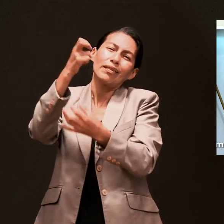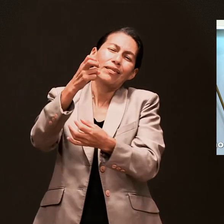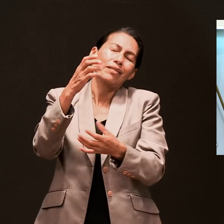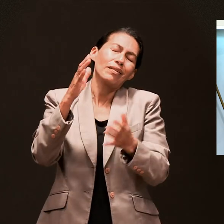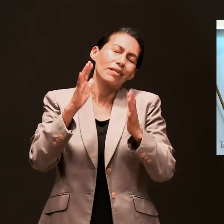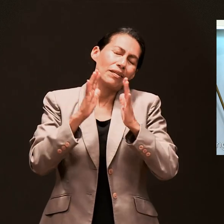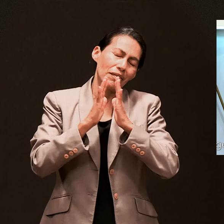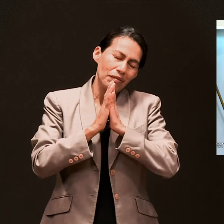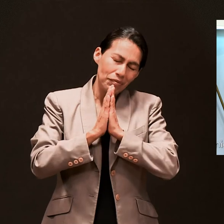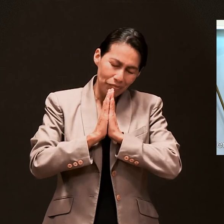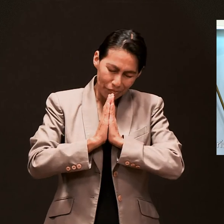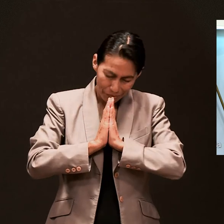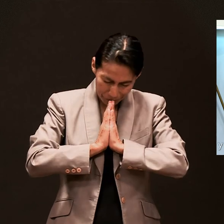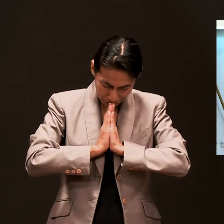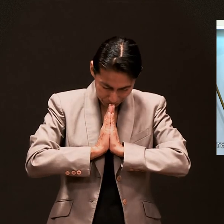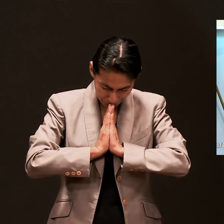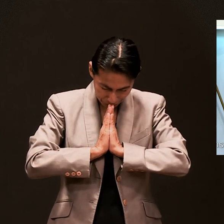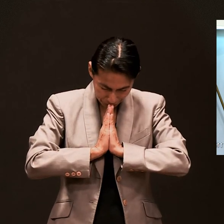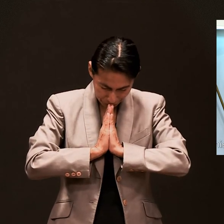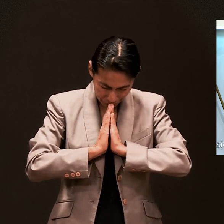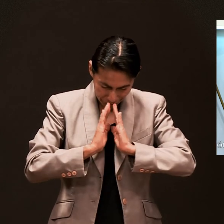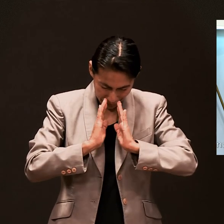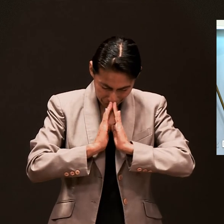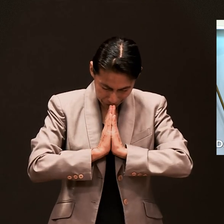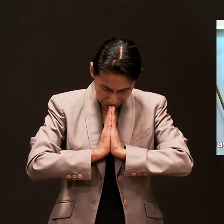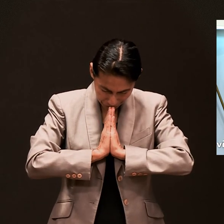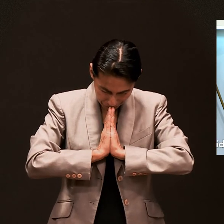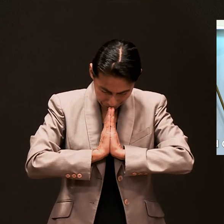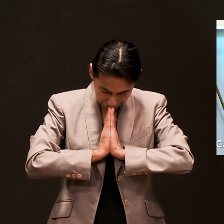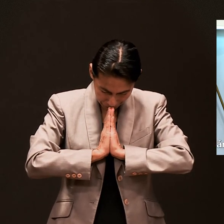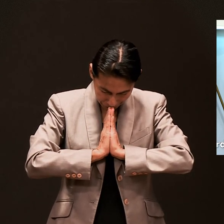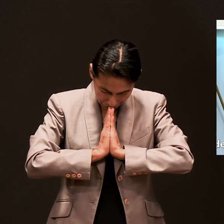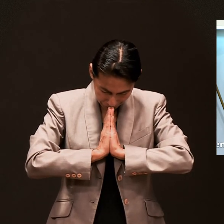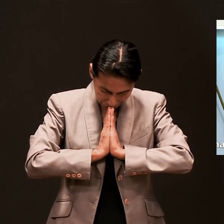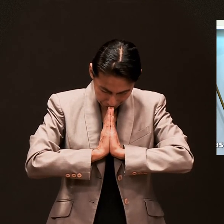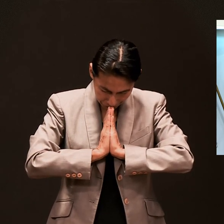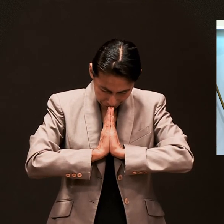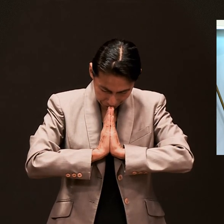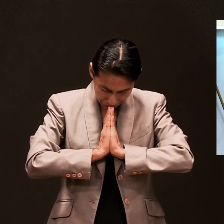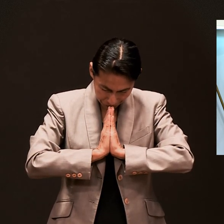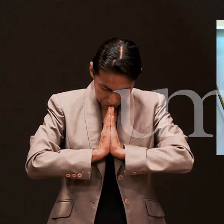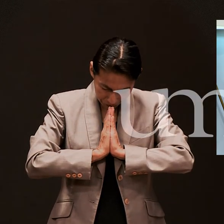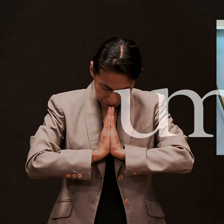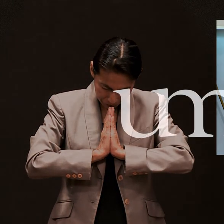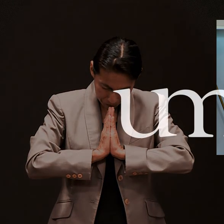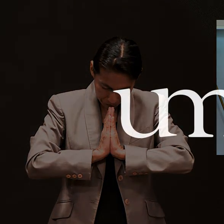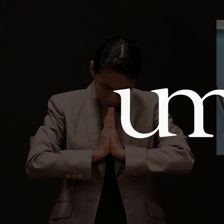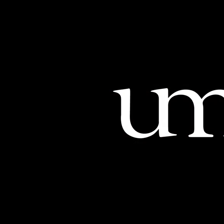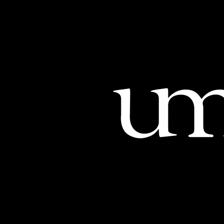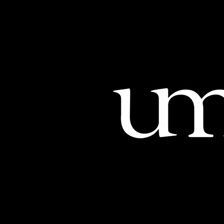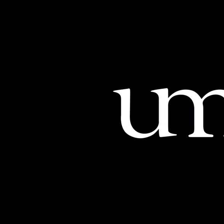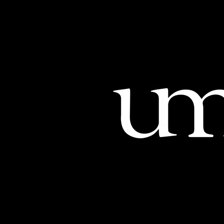y vuestros pensamientos en Cristo Jesús amén amén